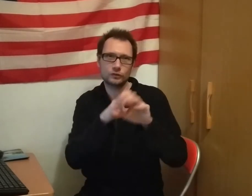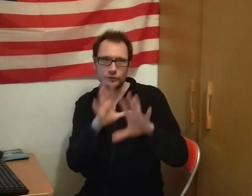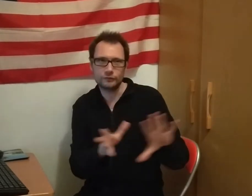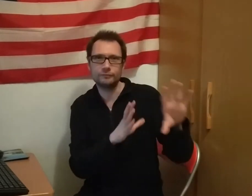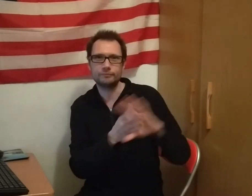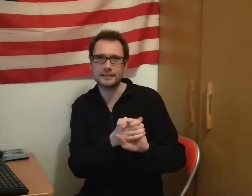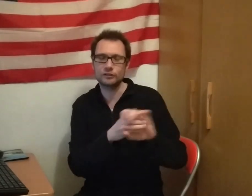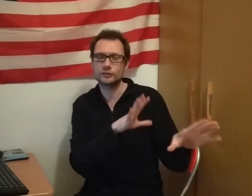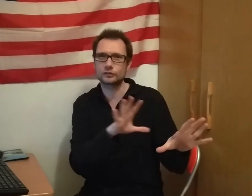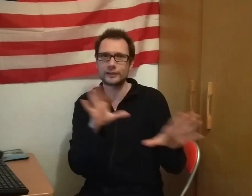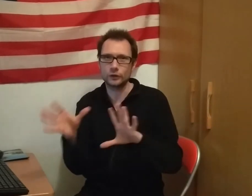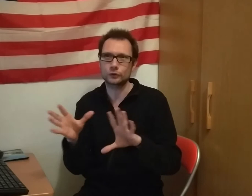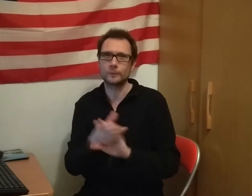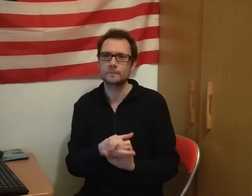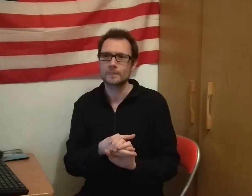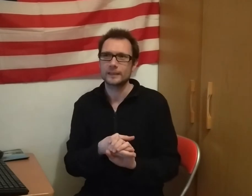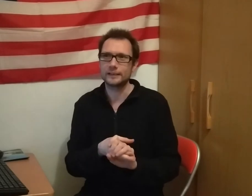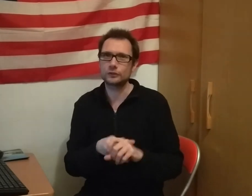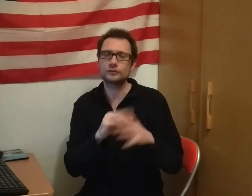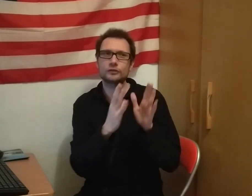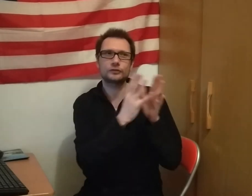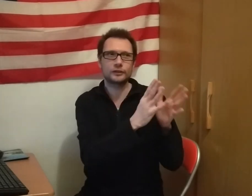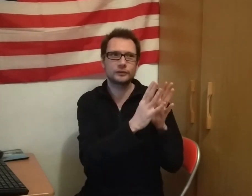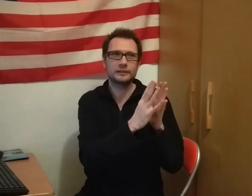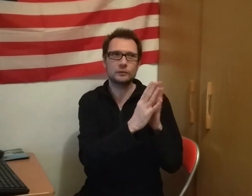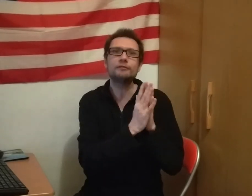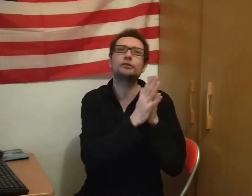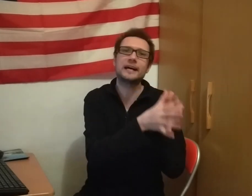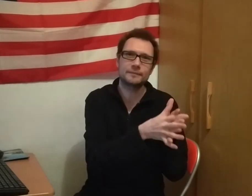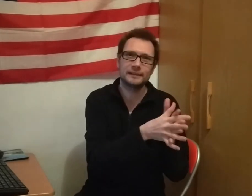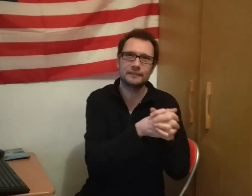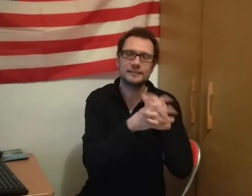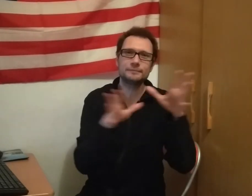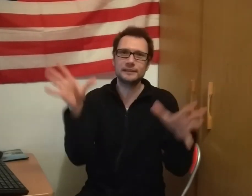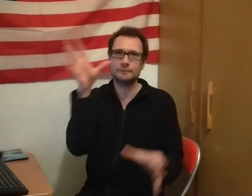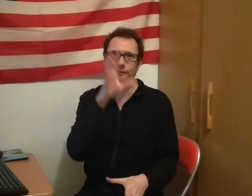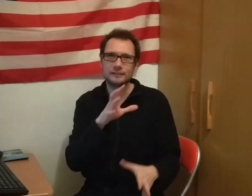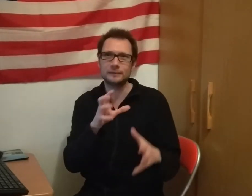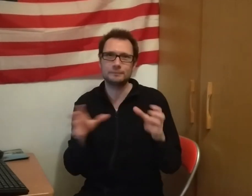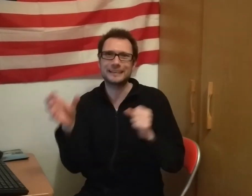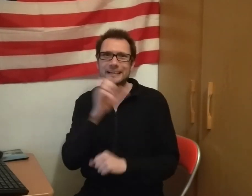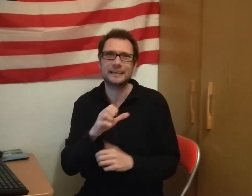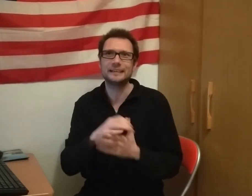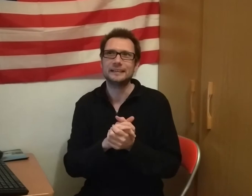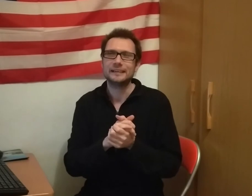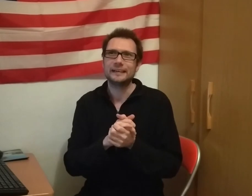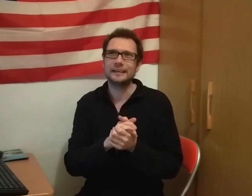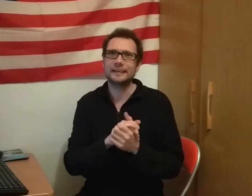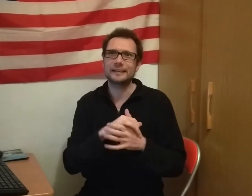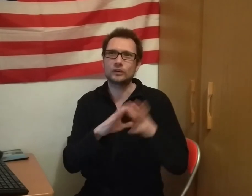tengo más visualizaciones que otros. Entonces no sé cómo enfocarme, tal vez mi canal, como